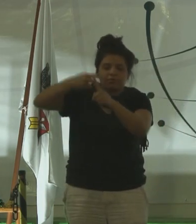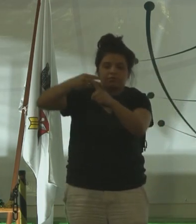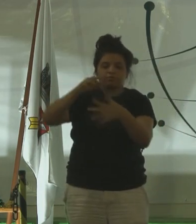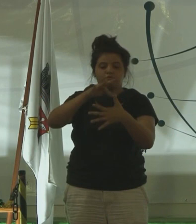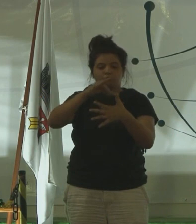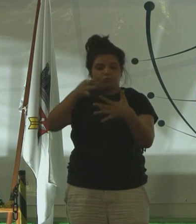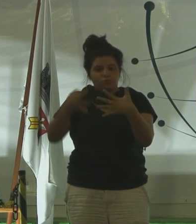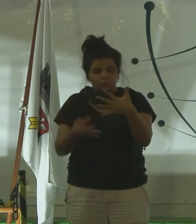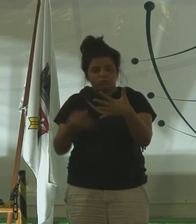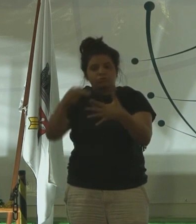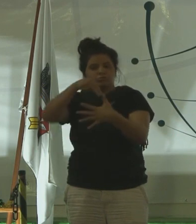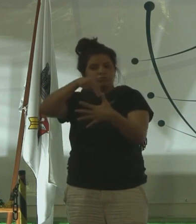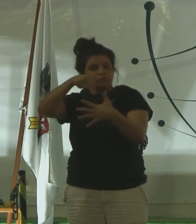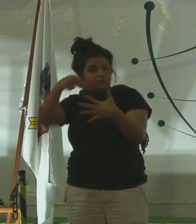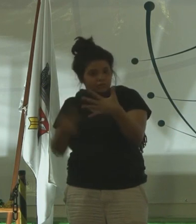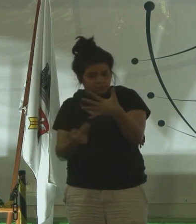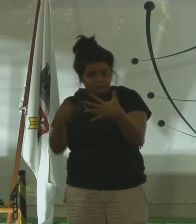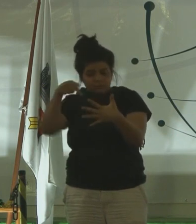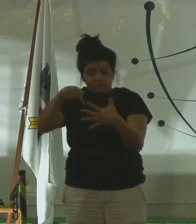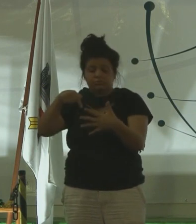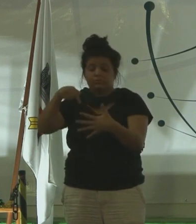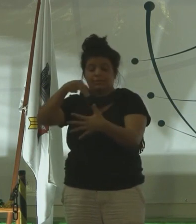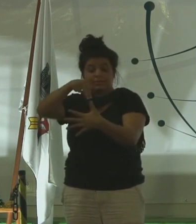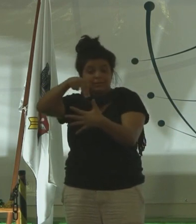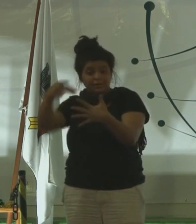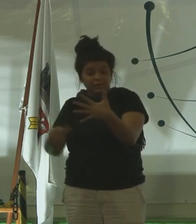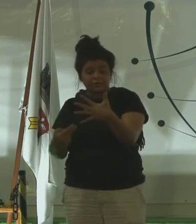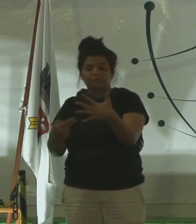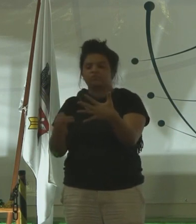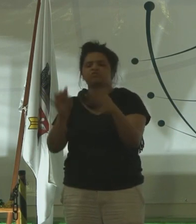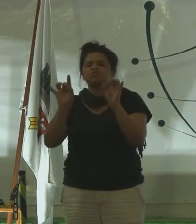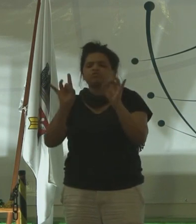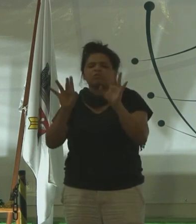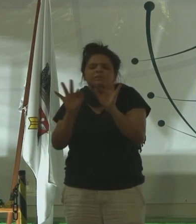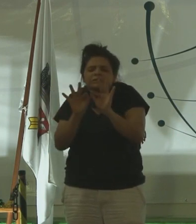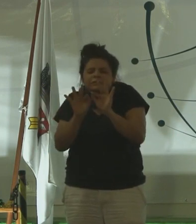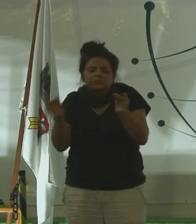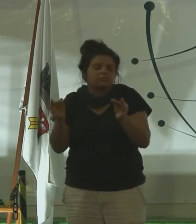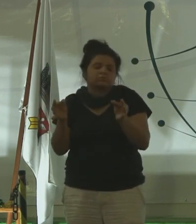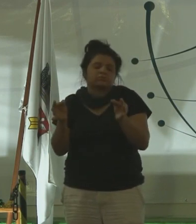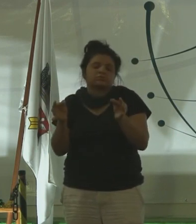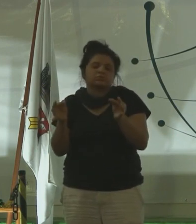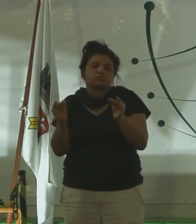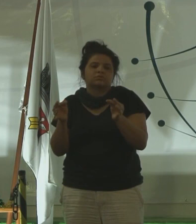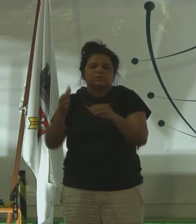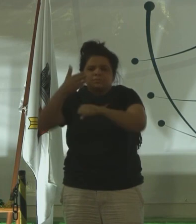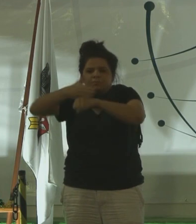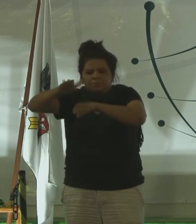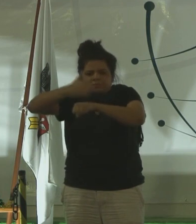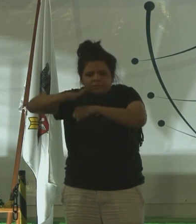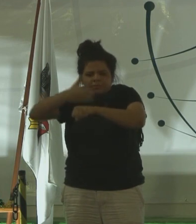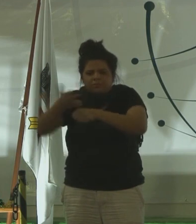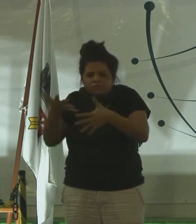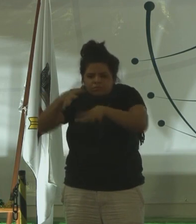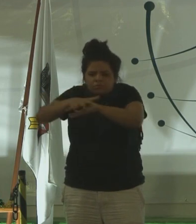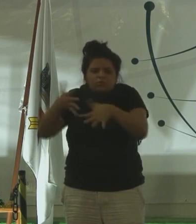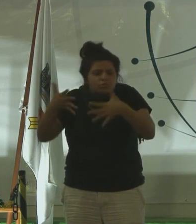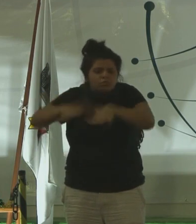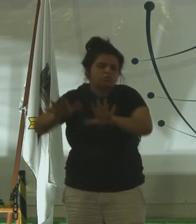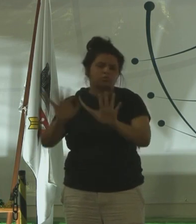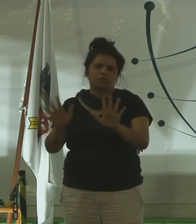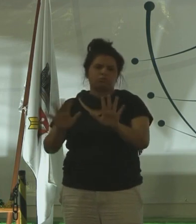NAPM é aquele espaço que a gente tem não só para produzir práticas inclusivas, mas também